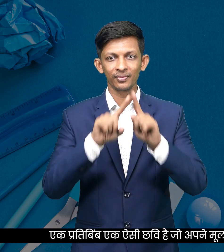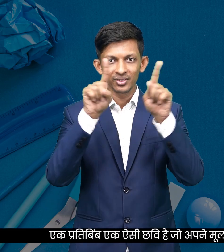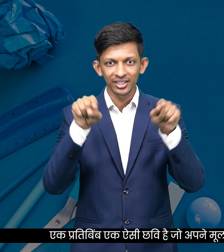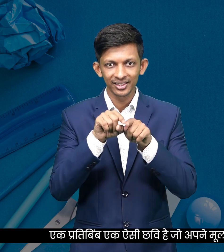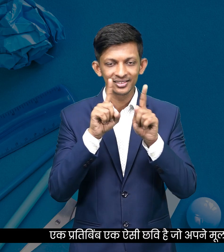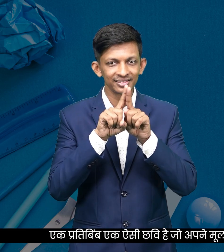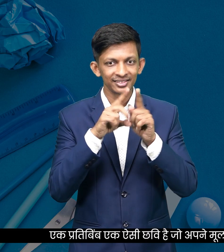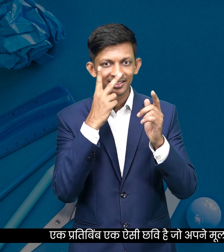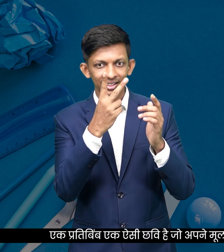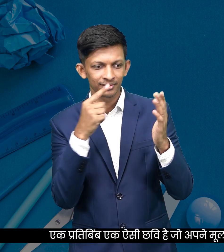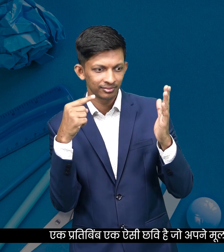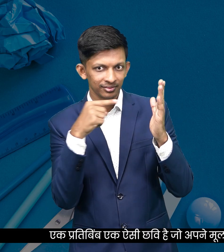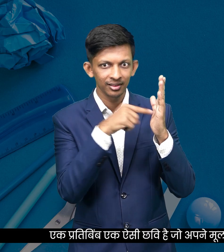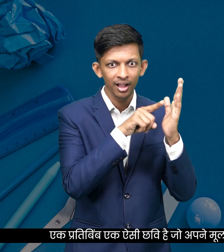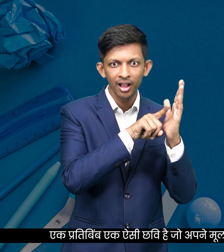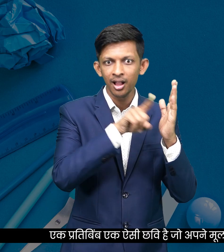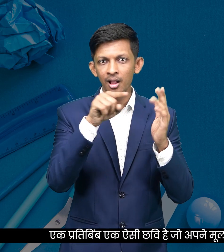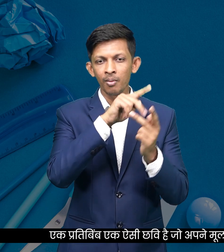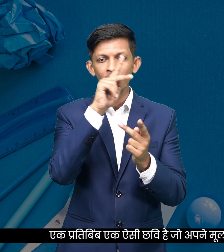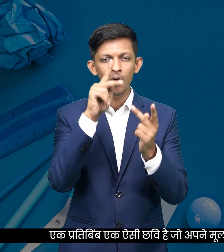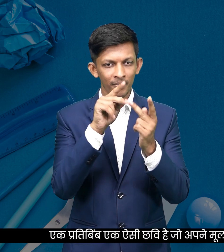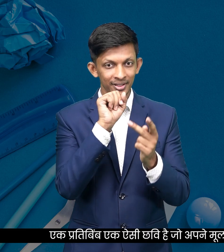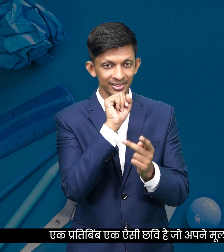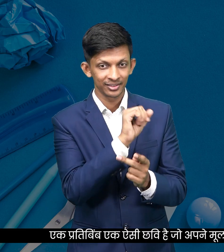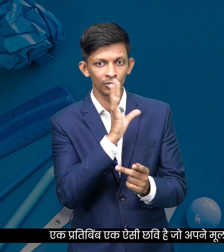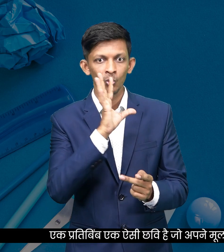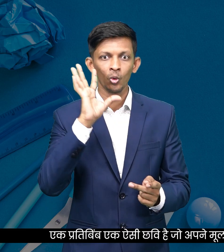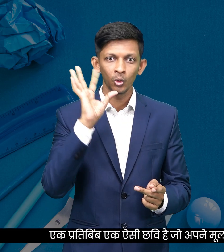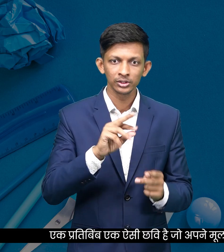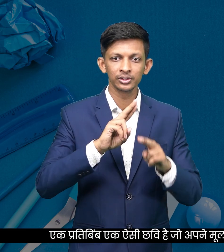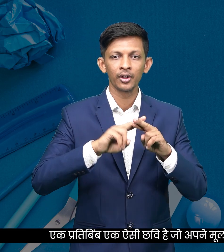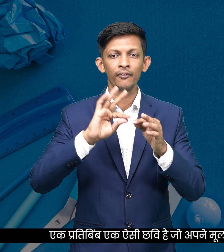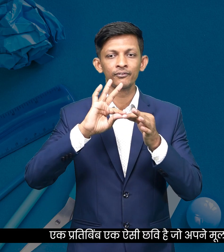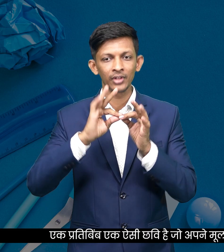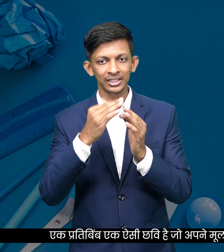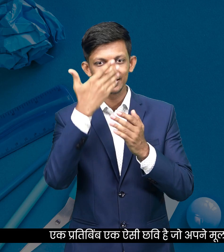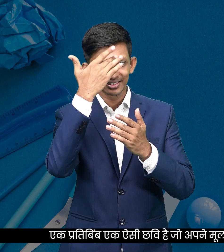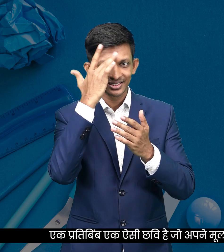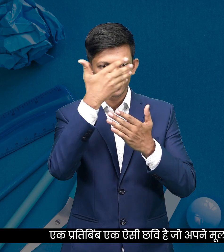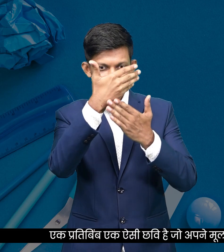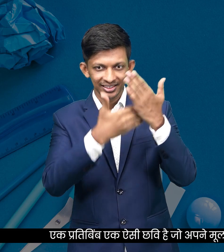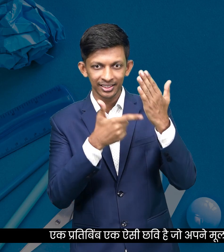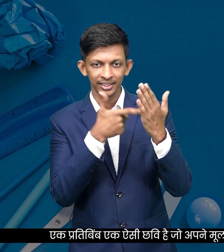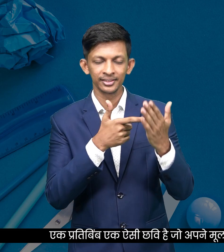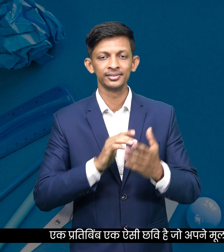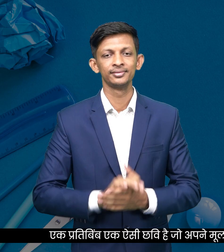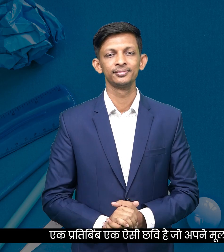एक प्रतिबिंब एक ऐसी छवि है जो अपने मूल की एक सटीक प्रति है जो दर्पण में गठित